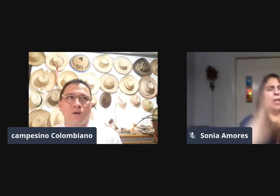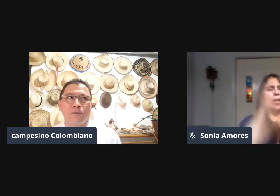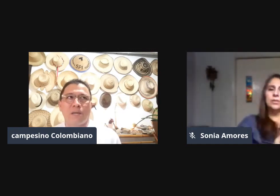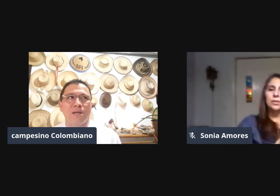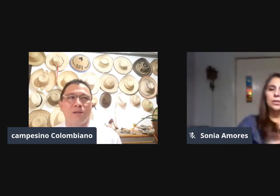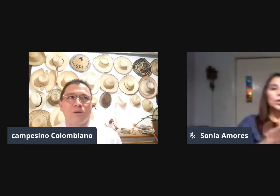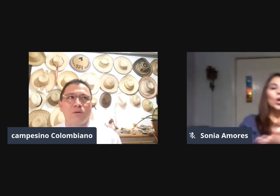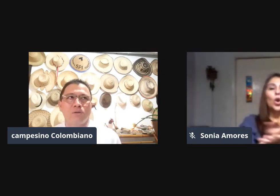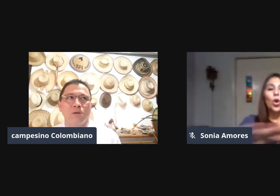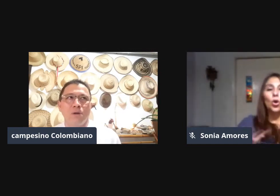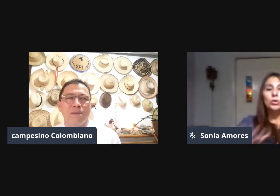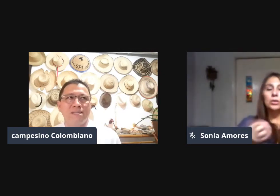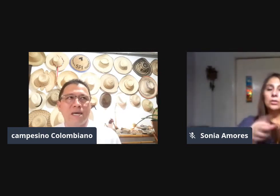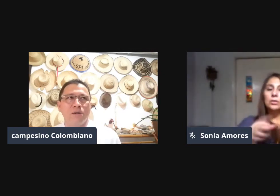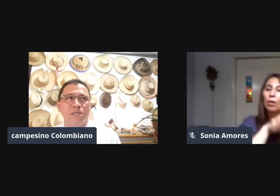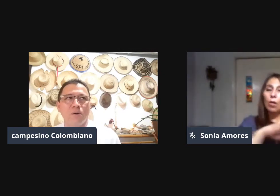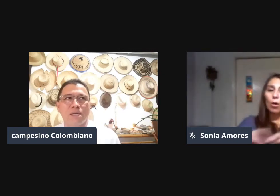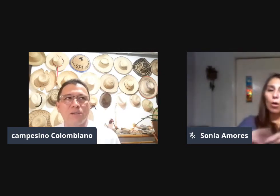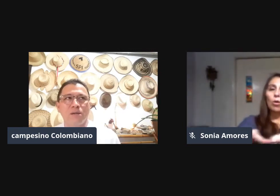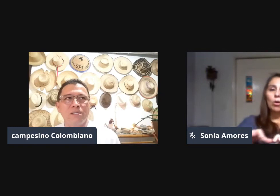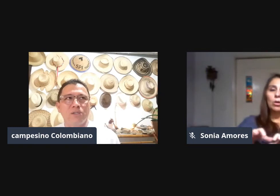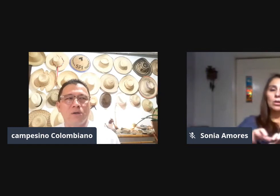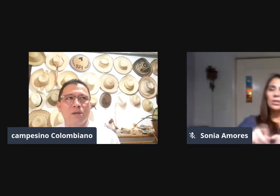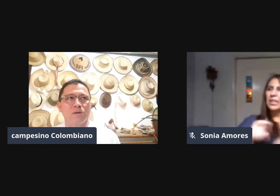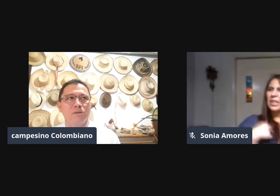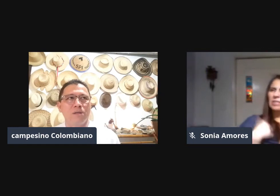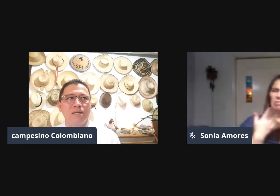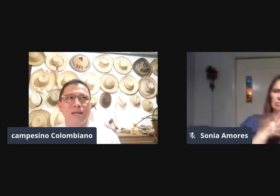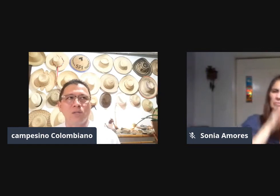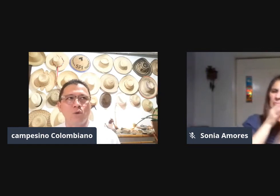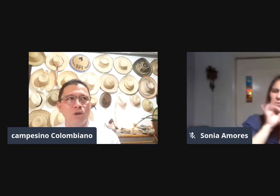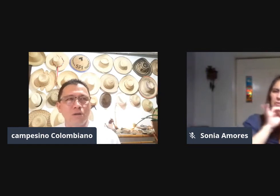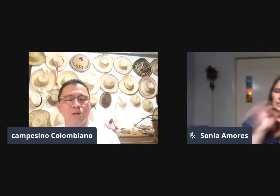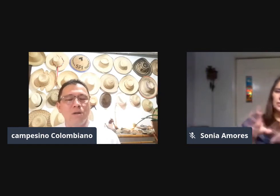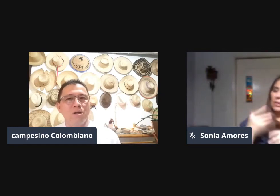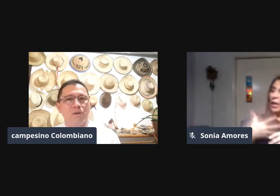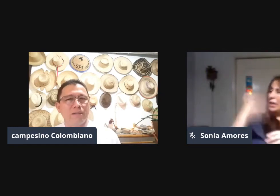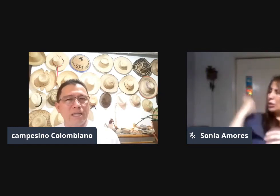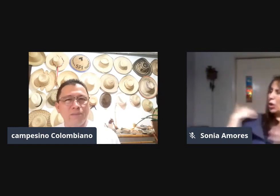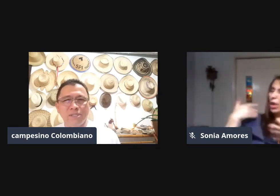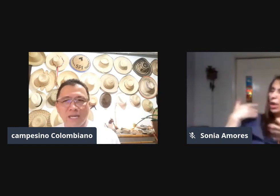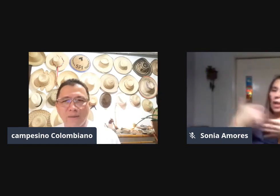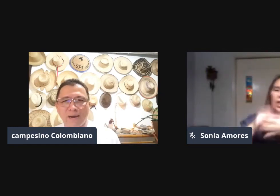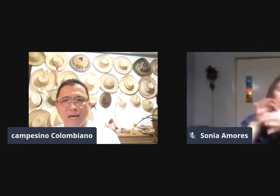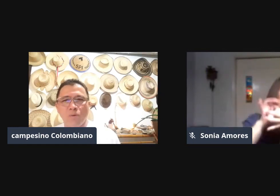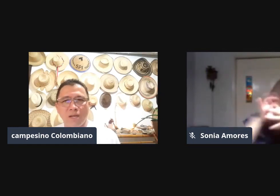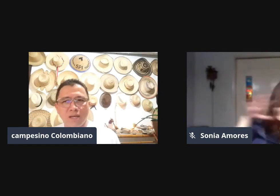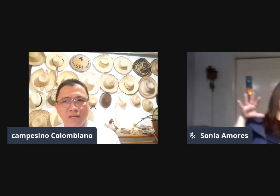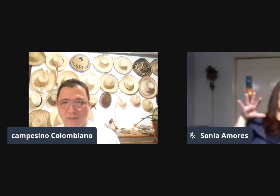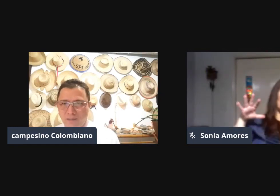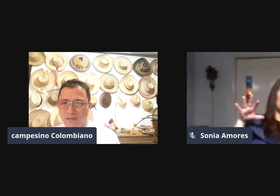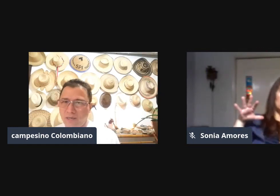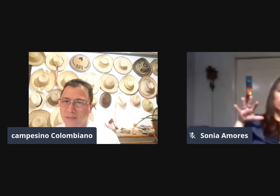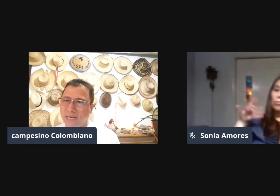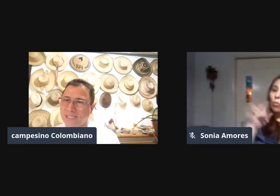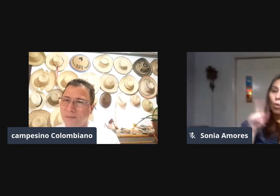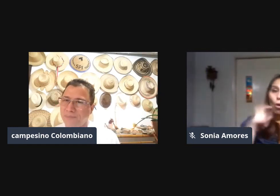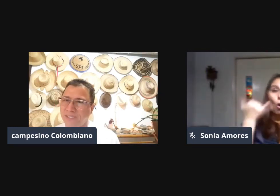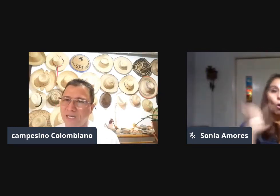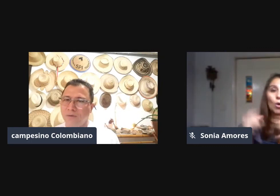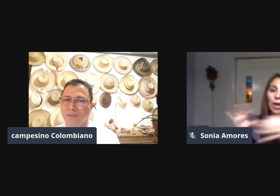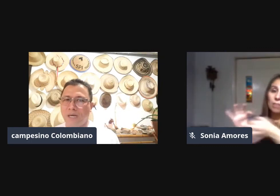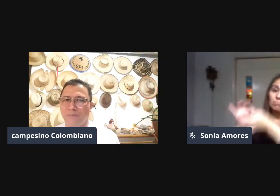de comportamientos malsanos en ocasiones históricos, de desunión. Hoy tenemos que llamar a la unidad entre